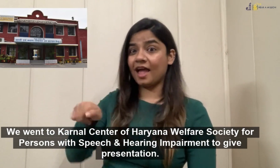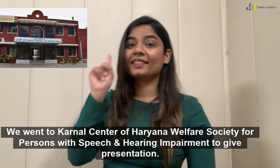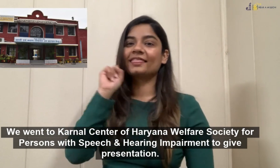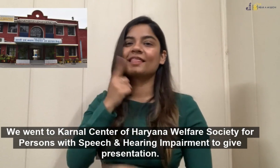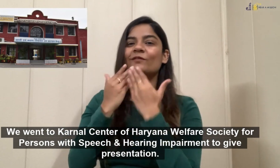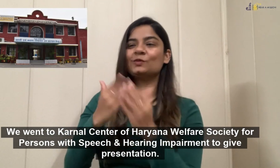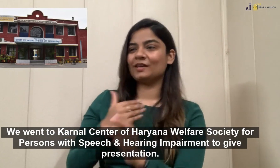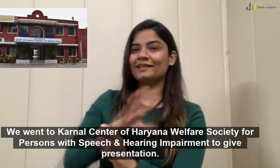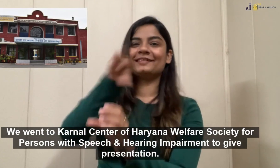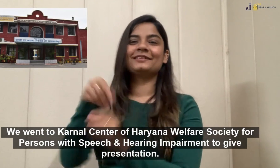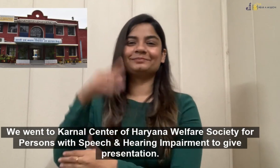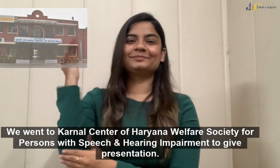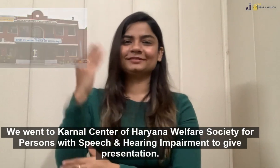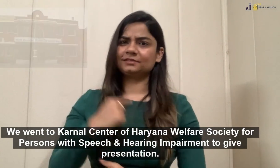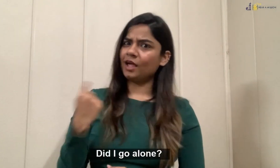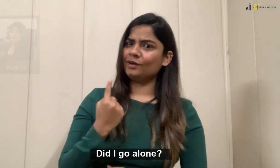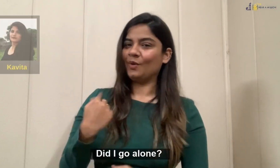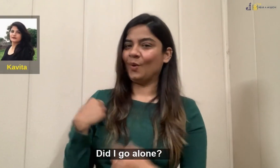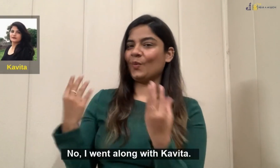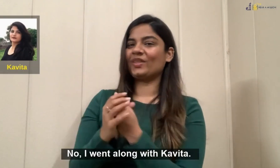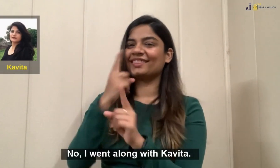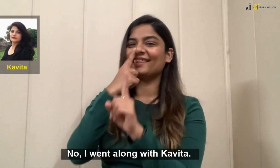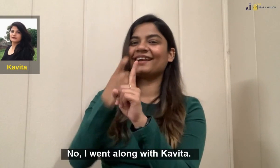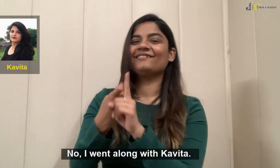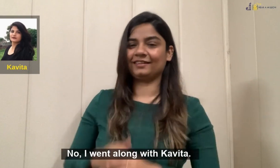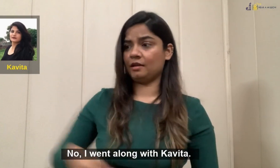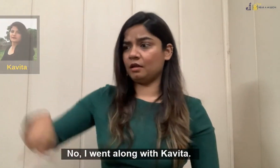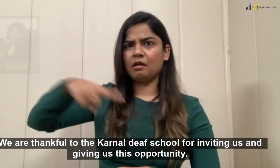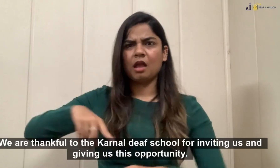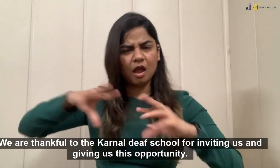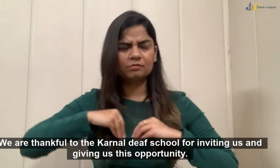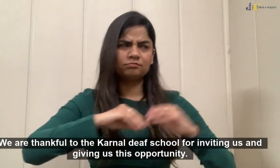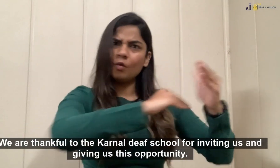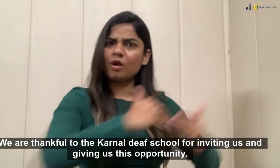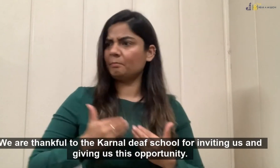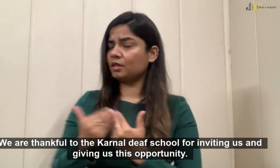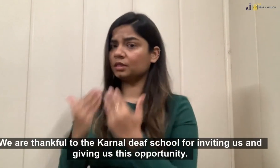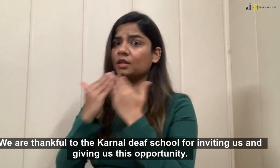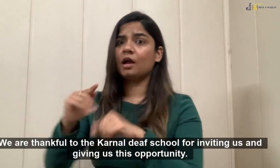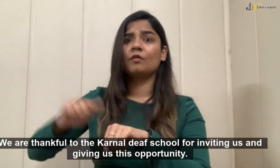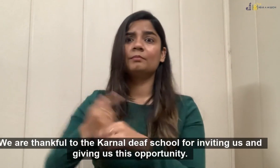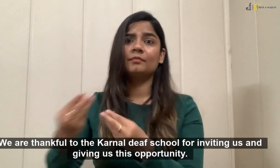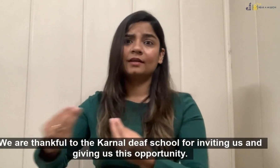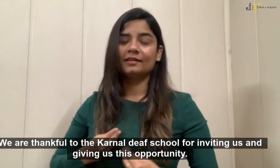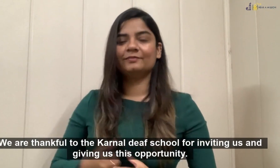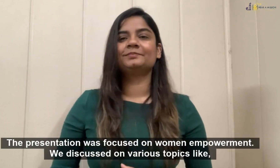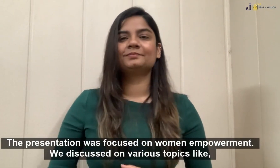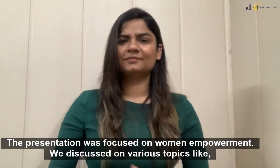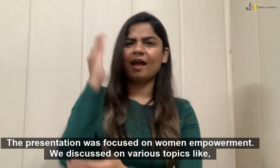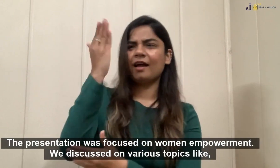हमने हरियाणा वेलफेयर सोसाइटी के करनार बधिर विद्यालय में गए। कविता और मैं मिलकर वहाँ गए। हम उनका बहुत धन्यवाद करना चाहेंगे, उन्होंने हमें यह